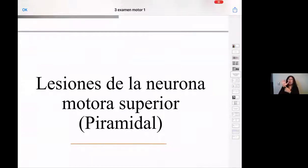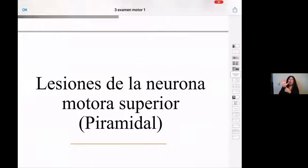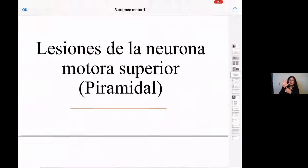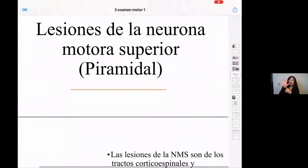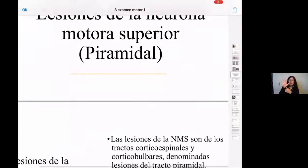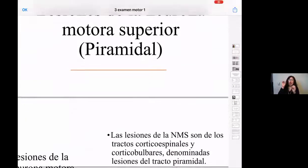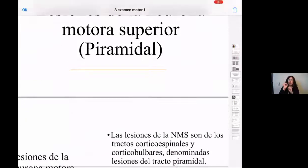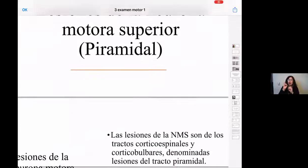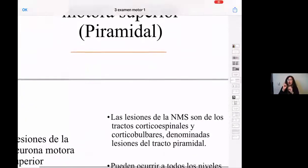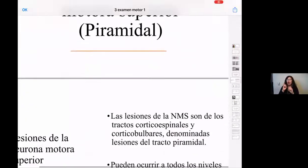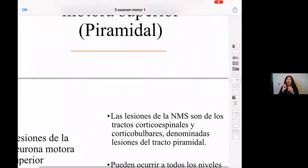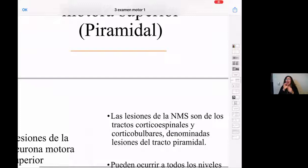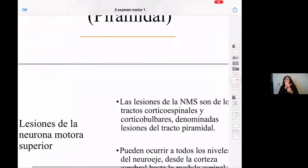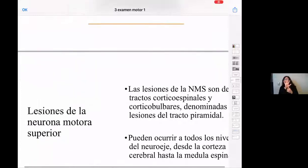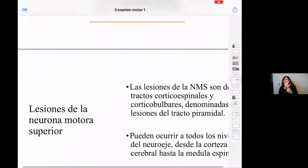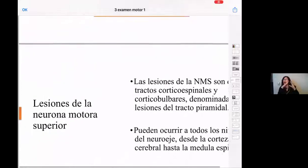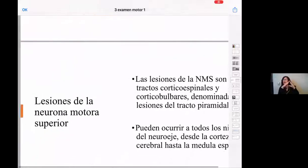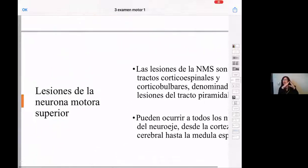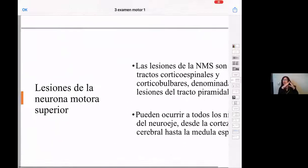neurona piramidal, ¿ya?